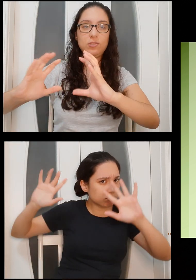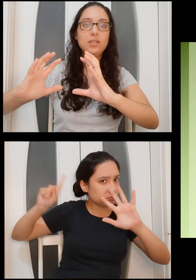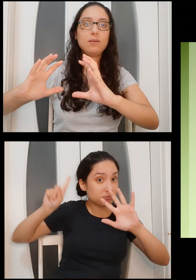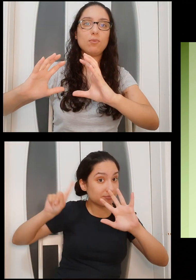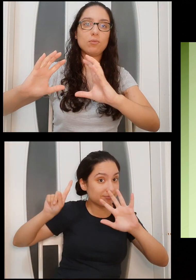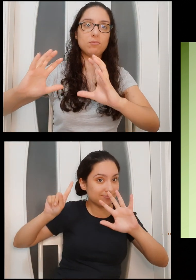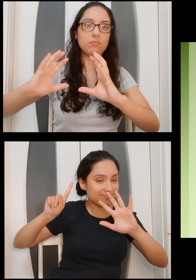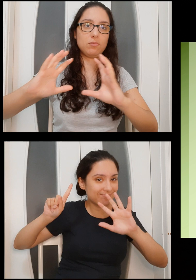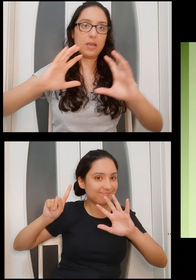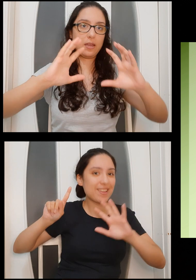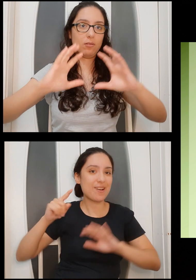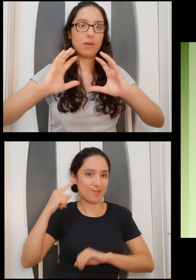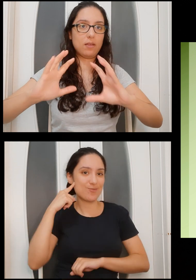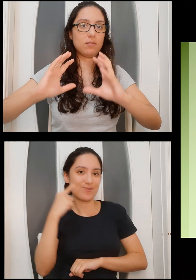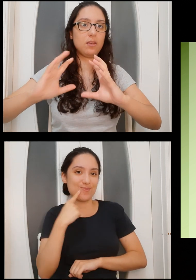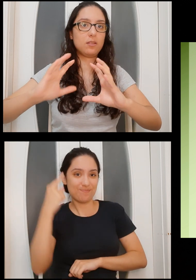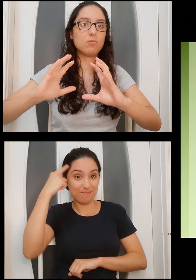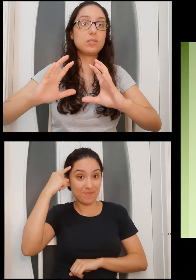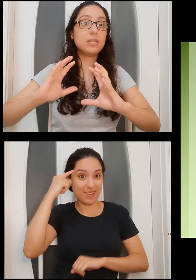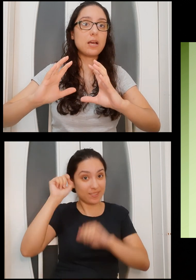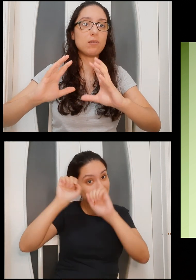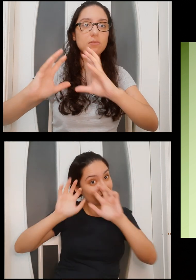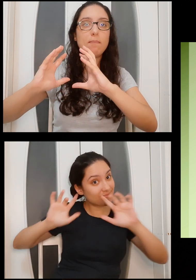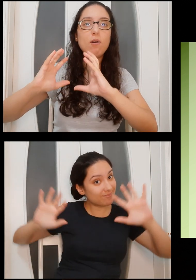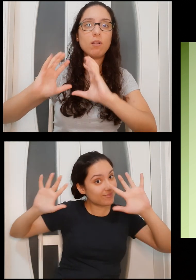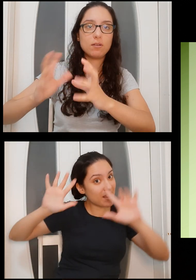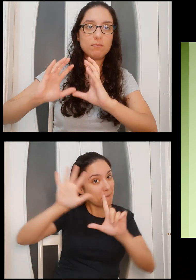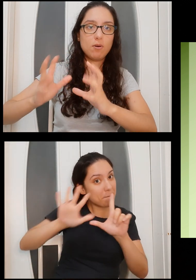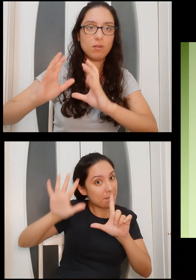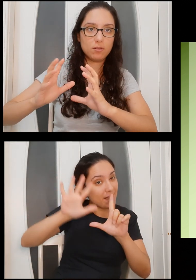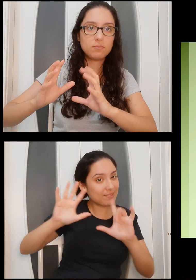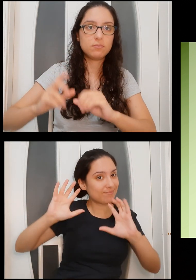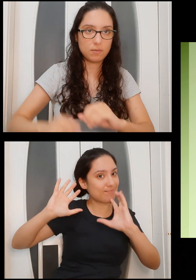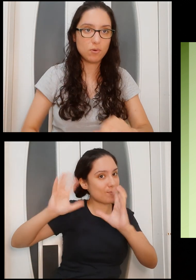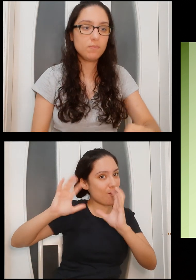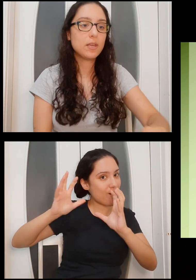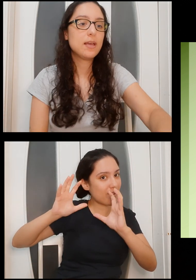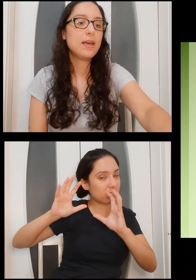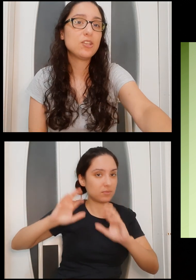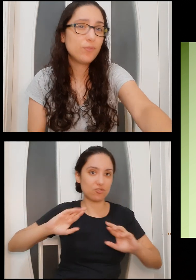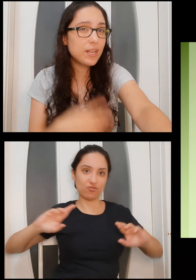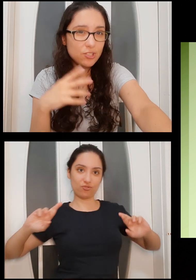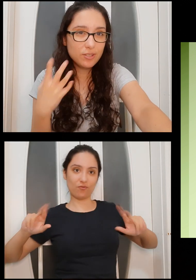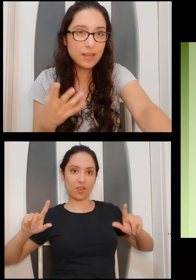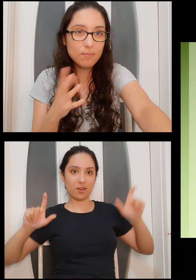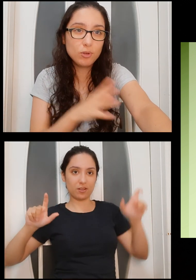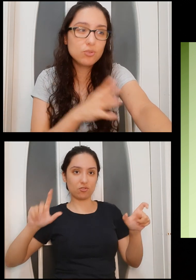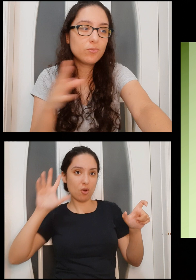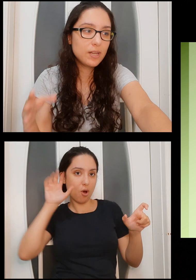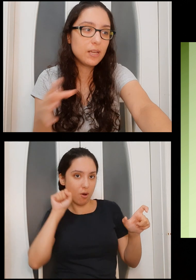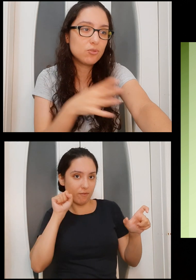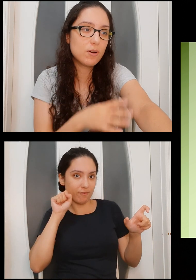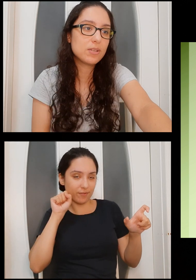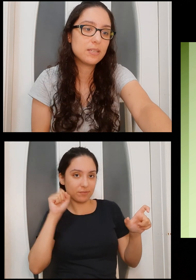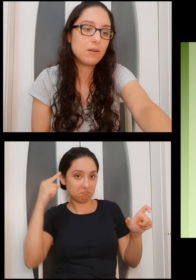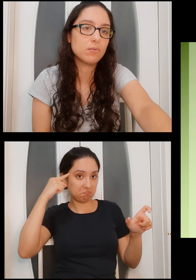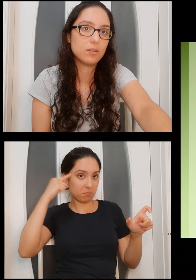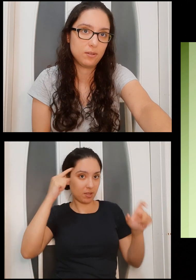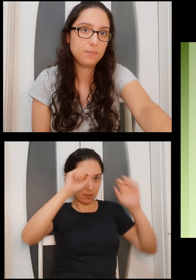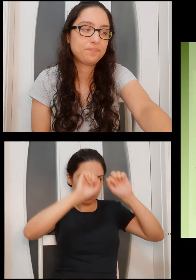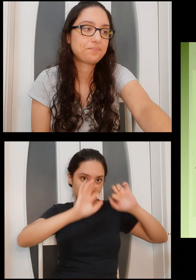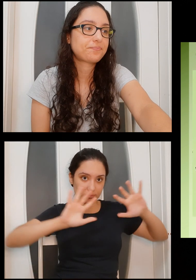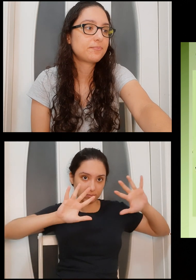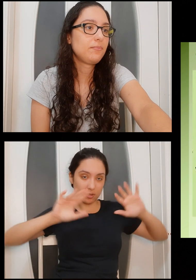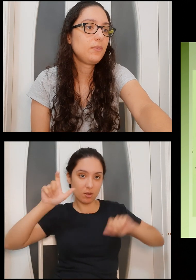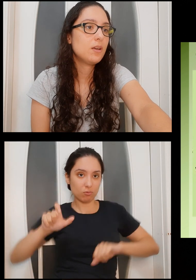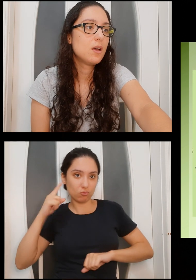quê? No símbolo do que aquilo é, né? Então, o sinal da bola, tá bom? É diferente, é muito diferente uma coisa da outra,